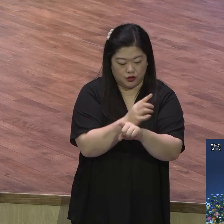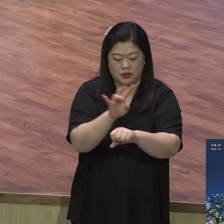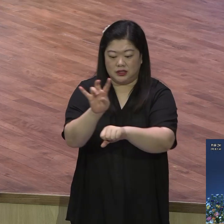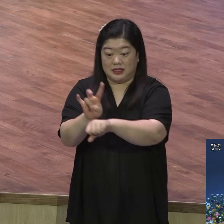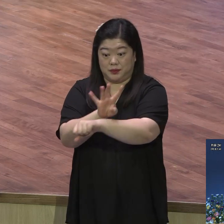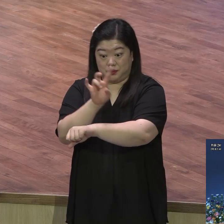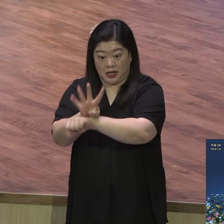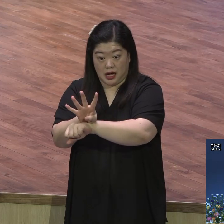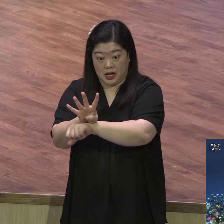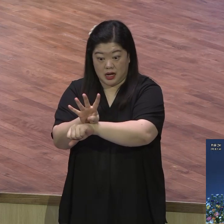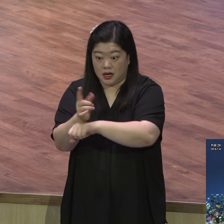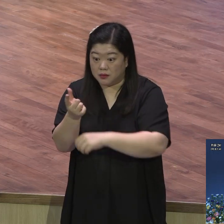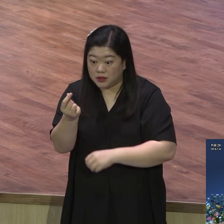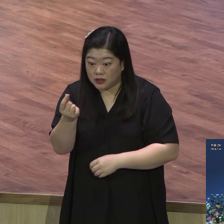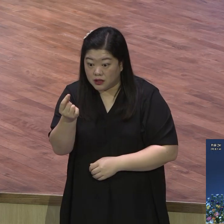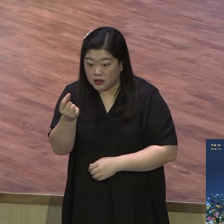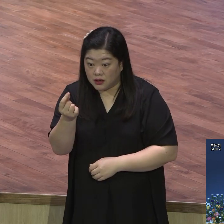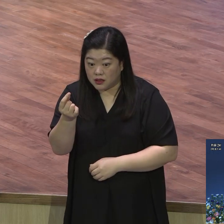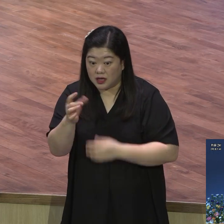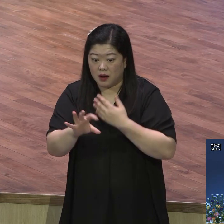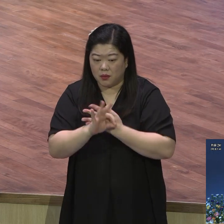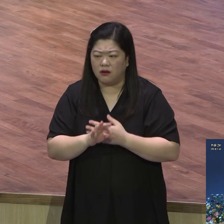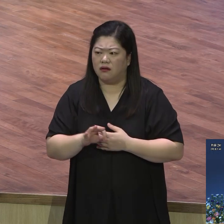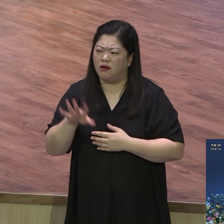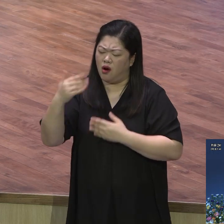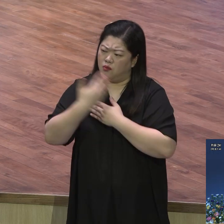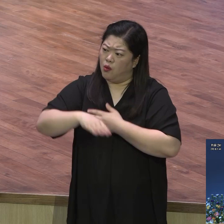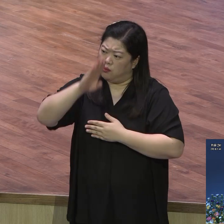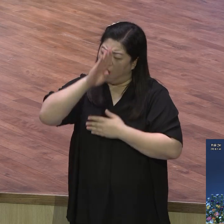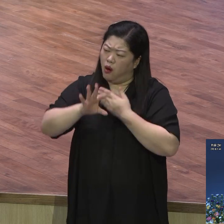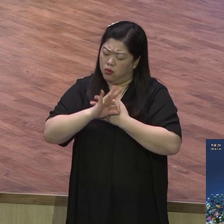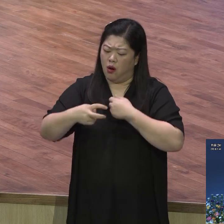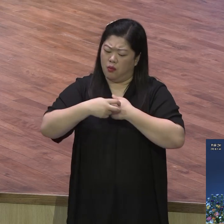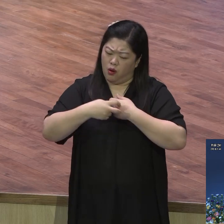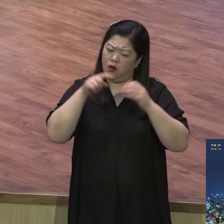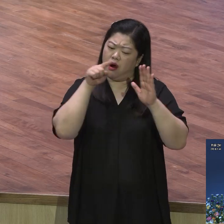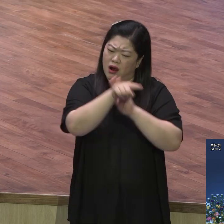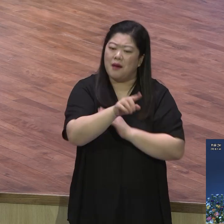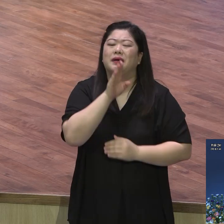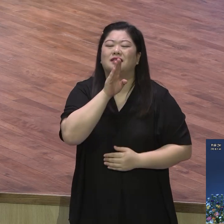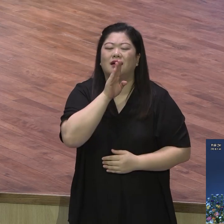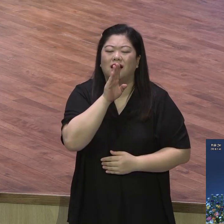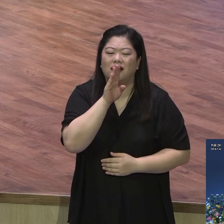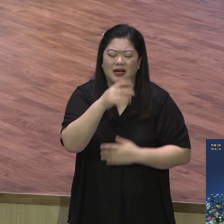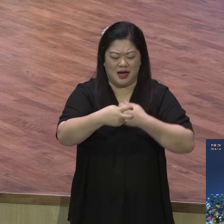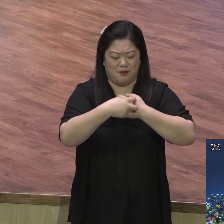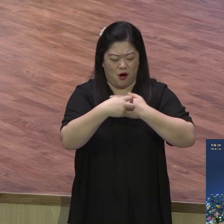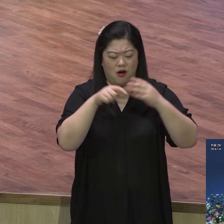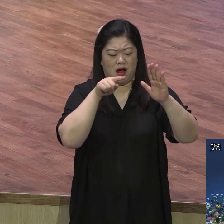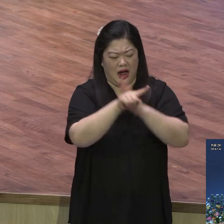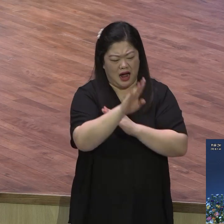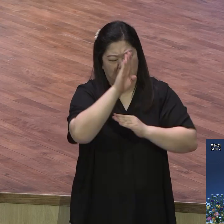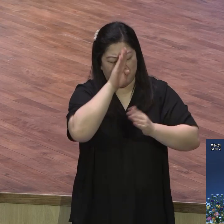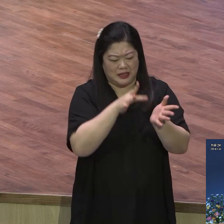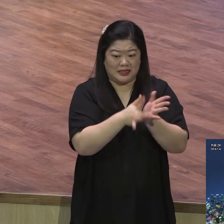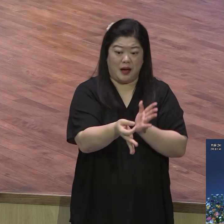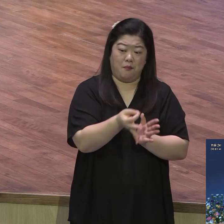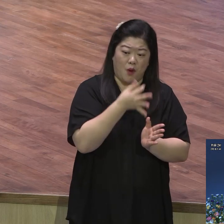치유된다. 뭐 병원에 가서 치유받는 그런 소소한 병들도 많이 있지만 근본적인